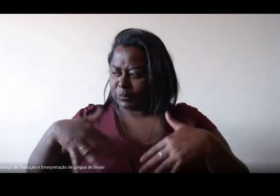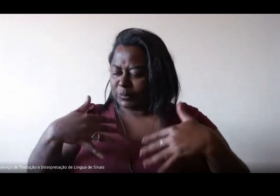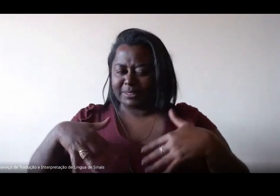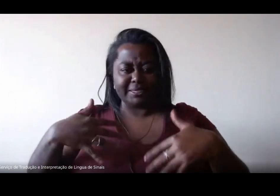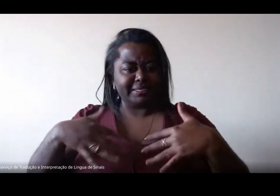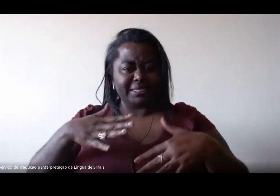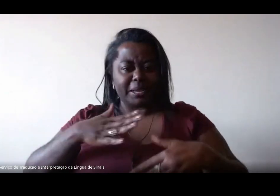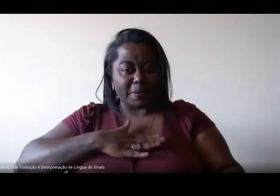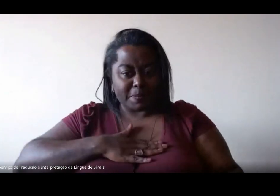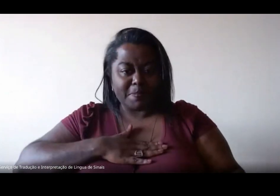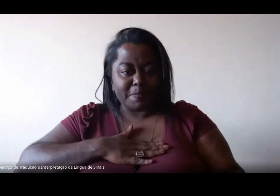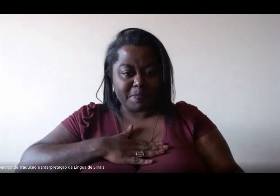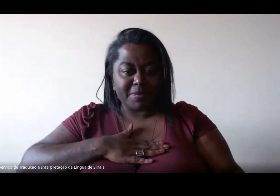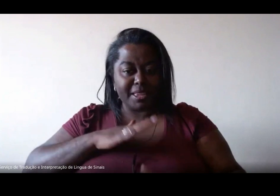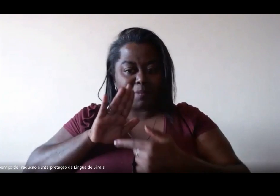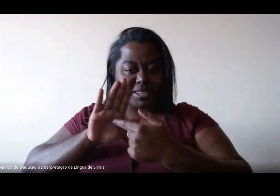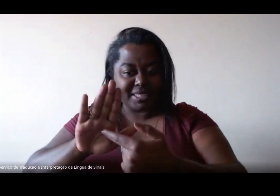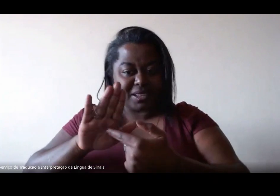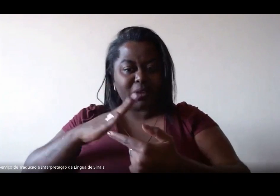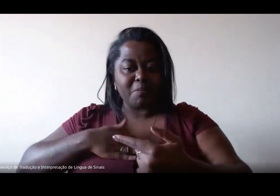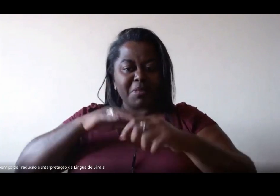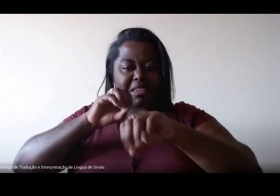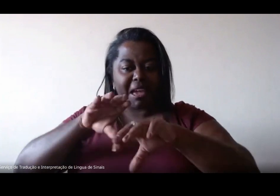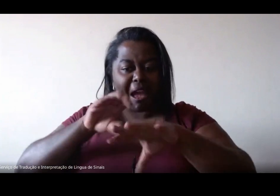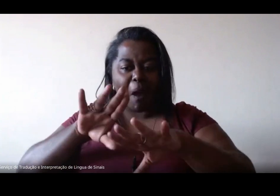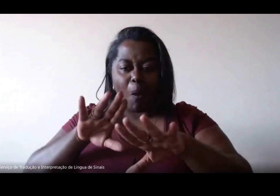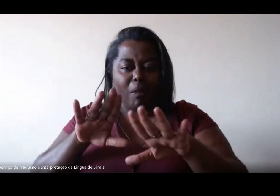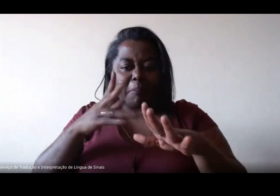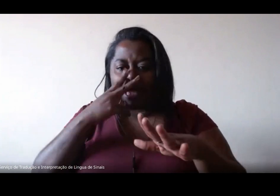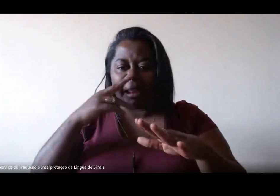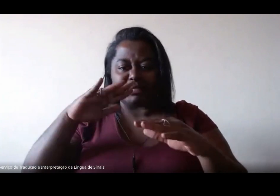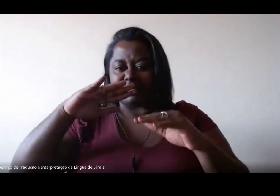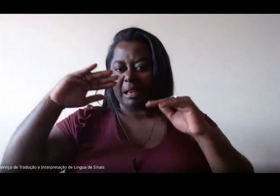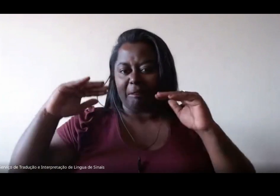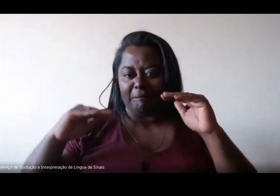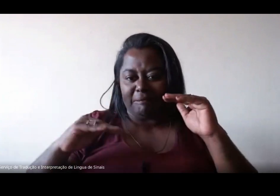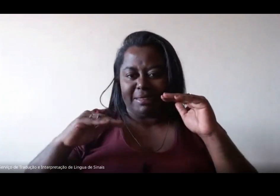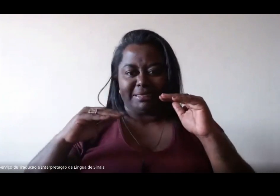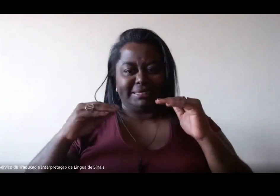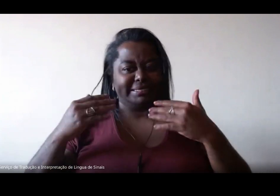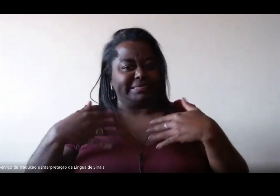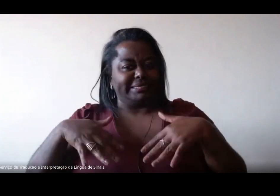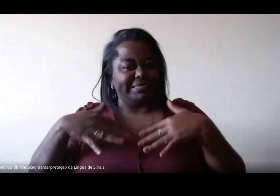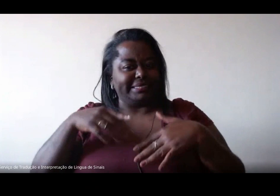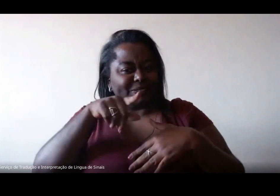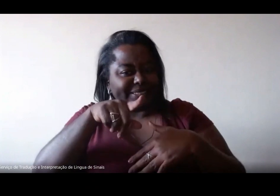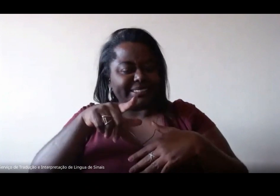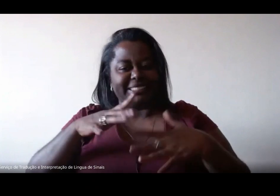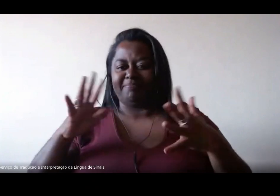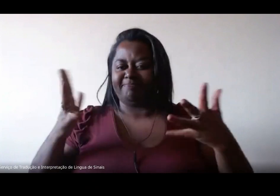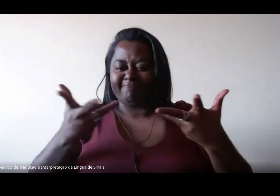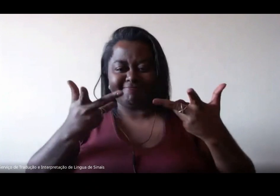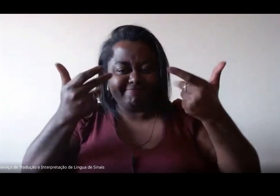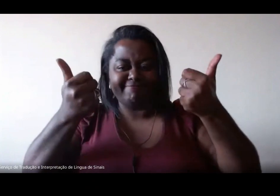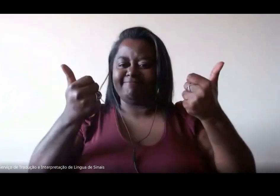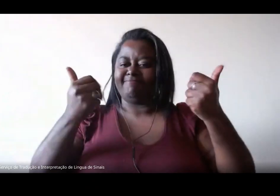que realmente a minha apresentação, a minha aula está bem rasteira. Então, depois